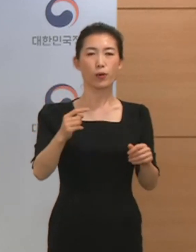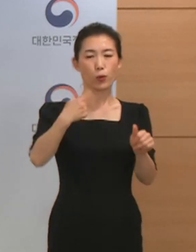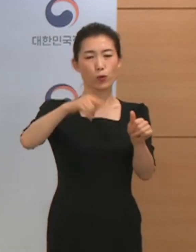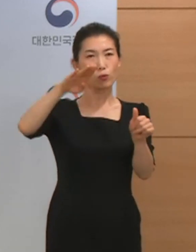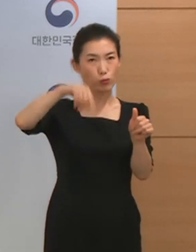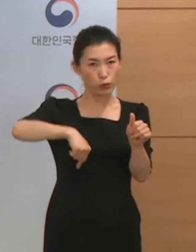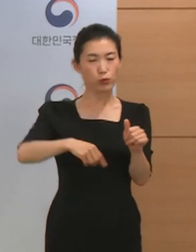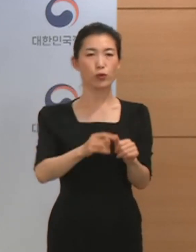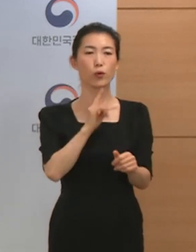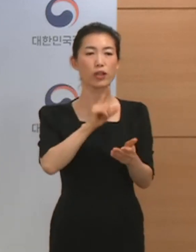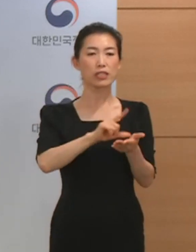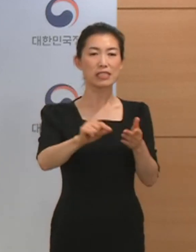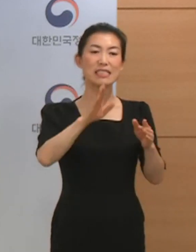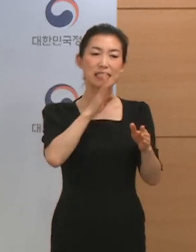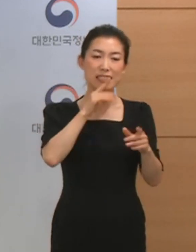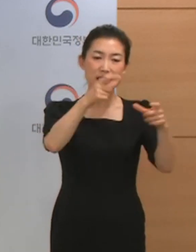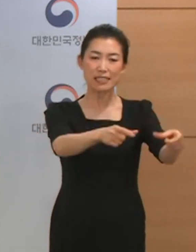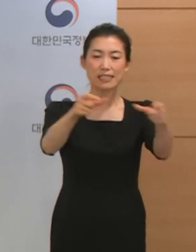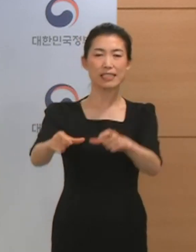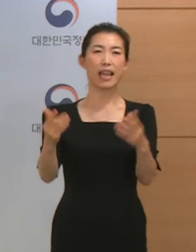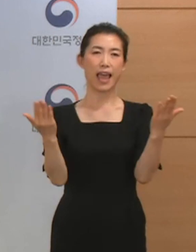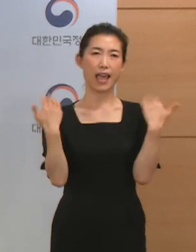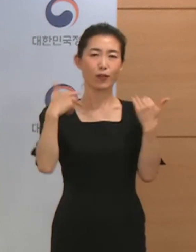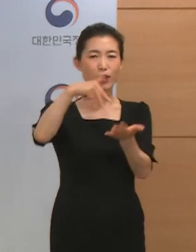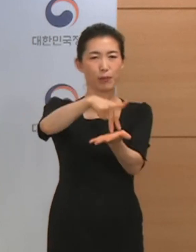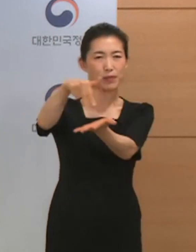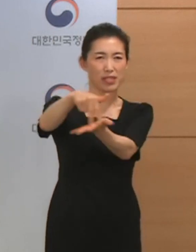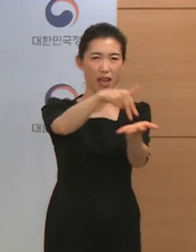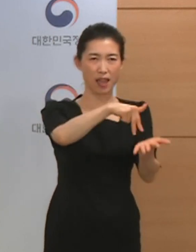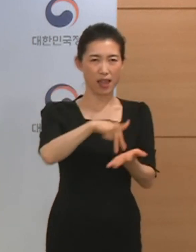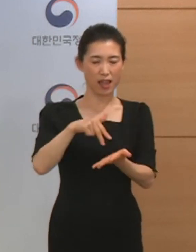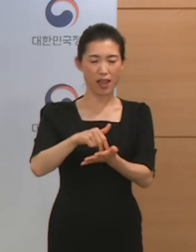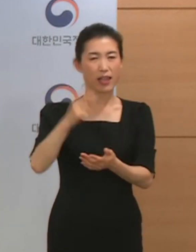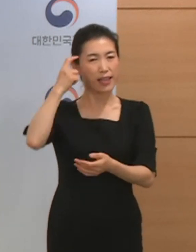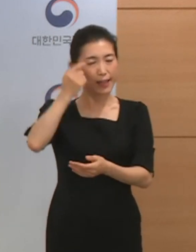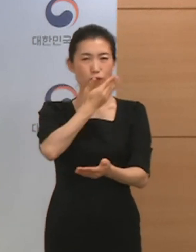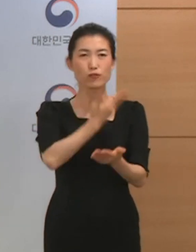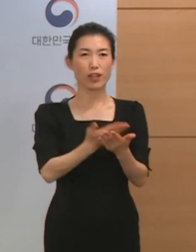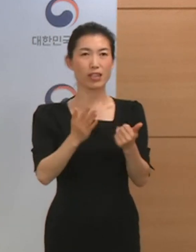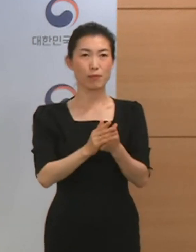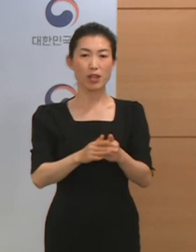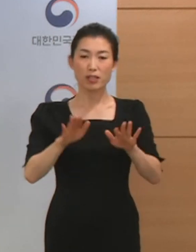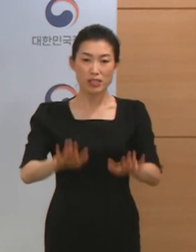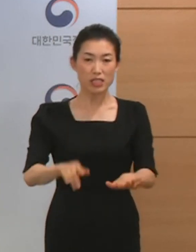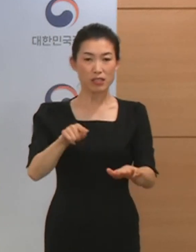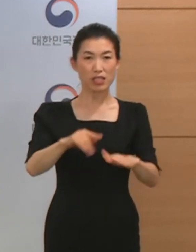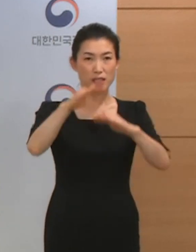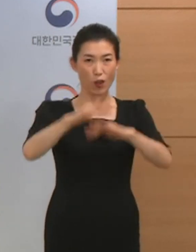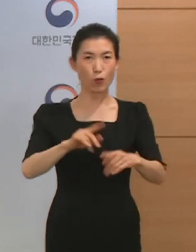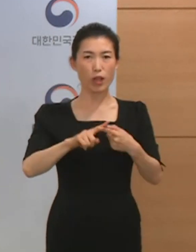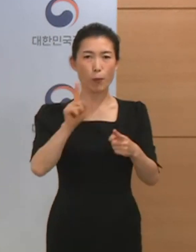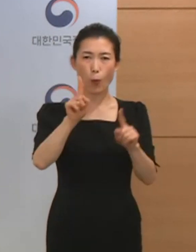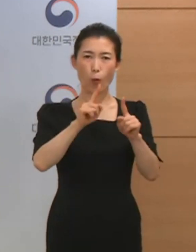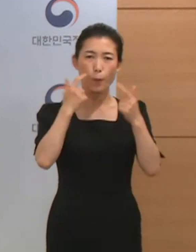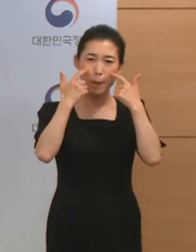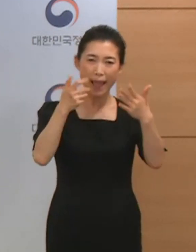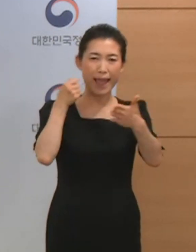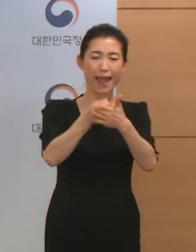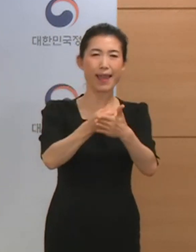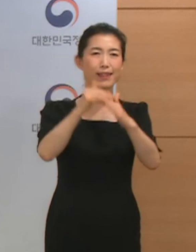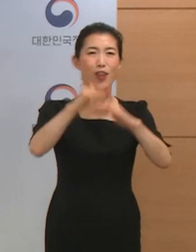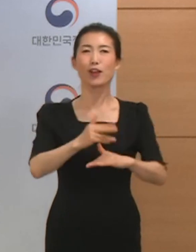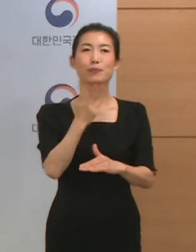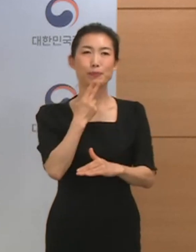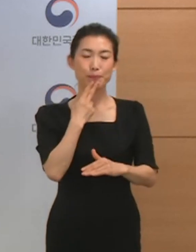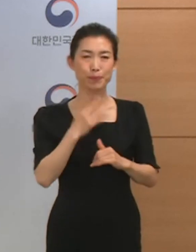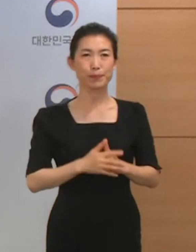의견도 함께 수렴되어야 될 예정이기 때문에 지금 현재로서는 어떤 방향으로 확정되었다라고 말씀드리기는 어렵습니다.